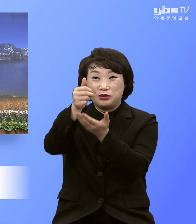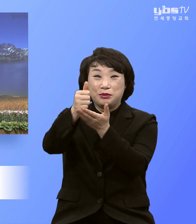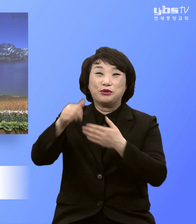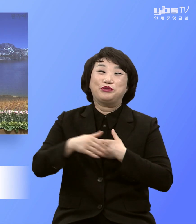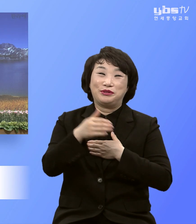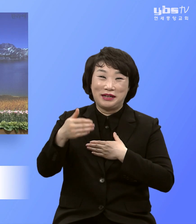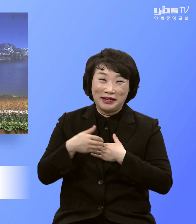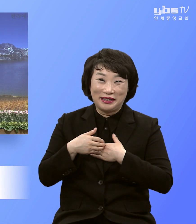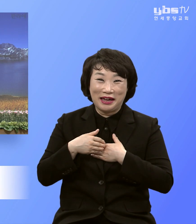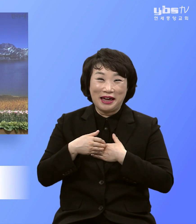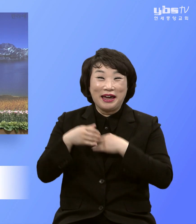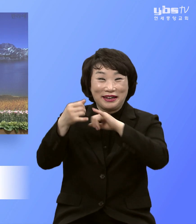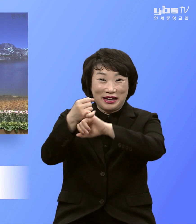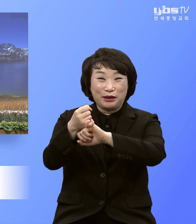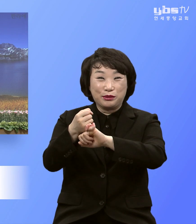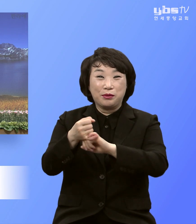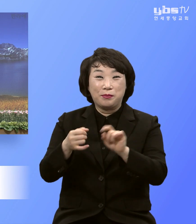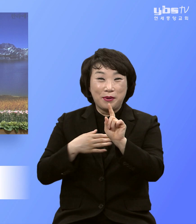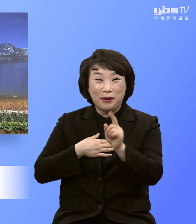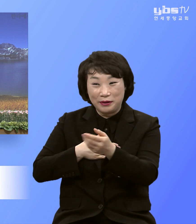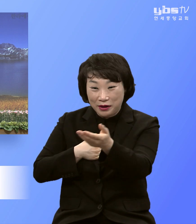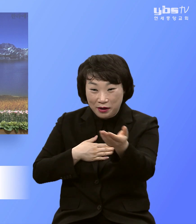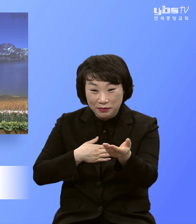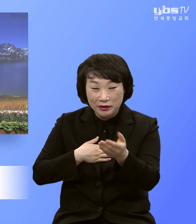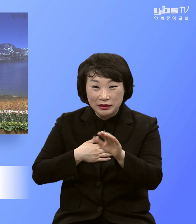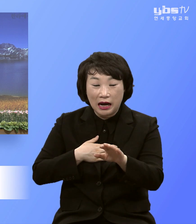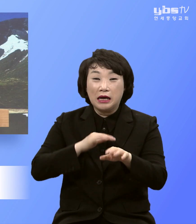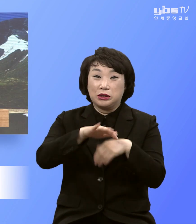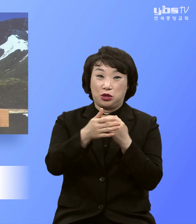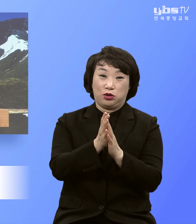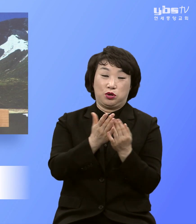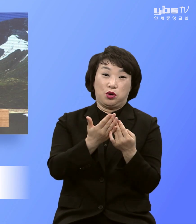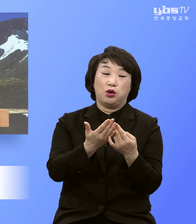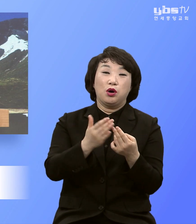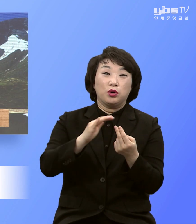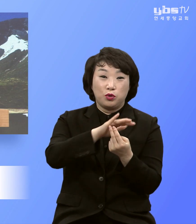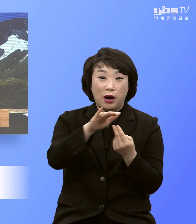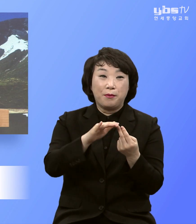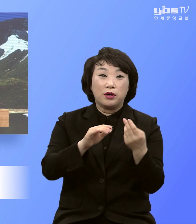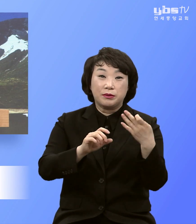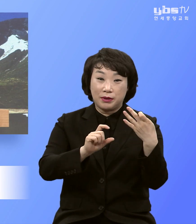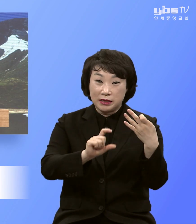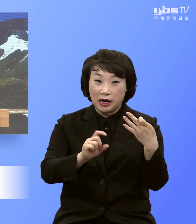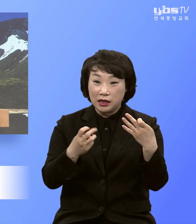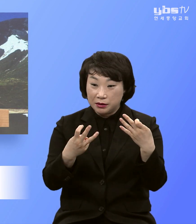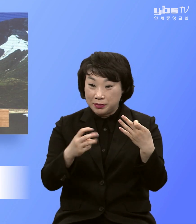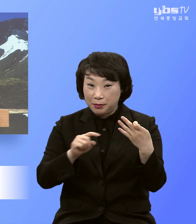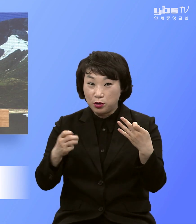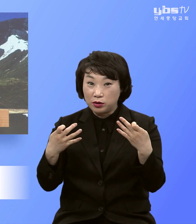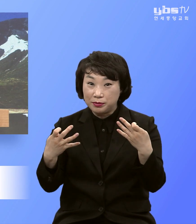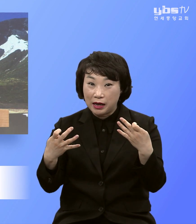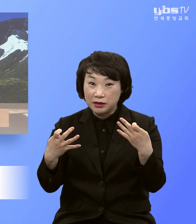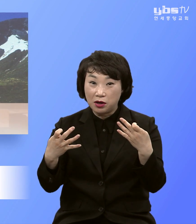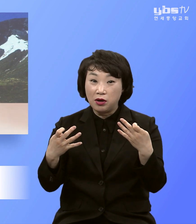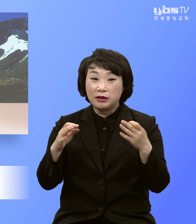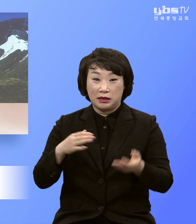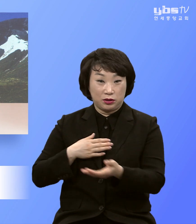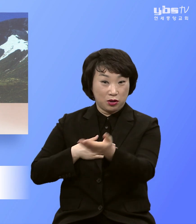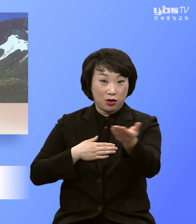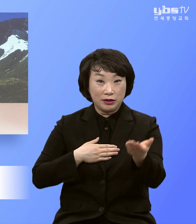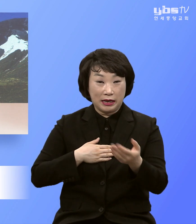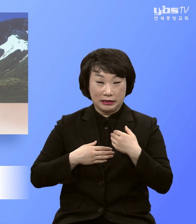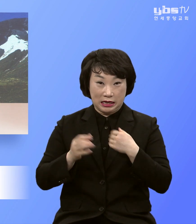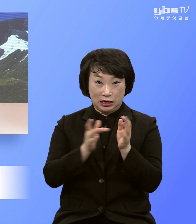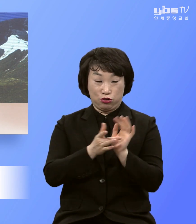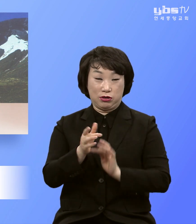우리에게 뭐라고 계약하셨느냐? 요한복음 14장 13절로 14절에 너희가